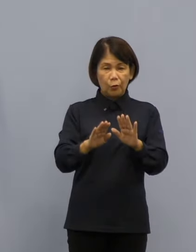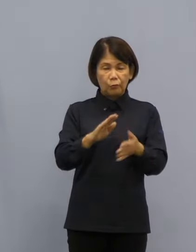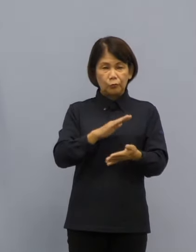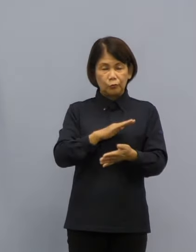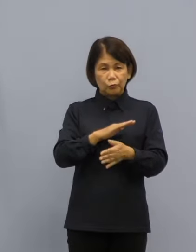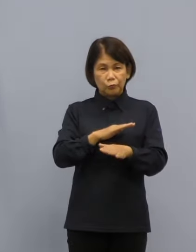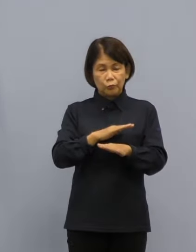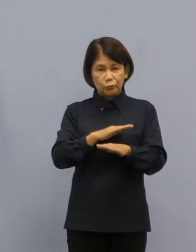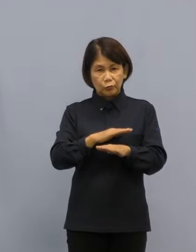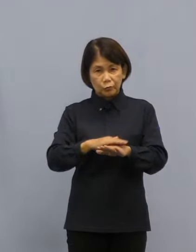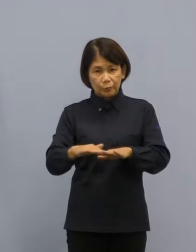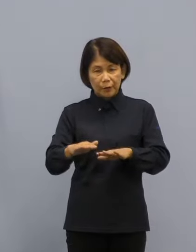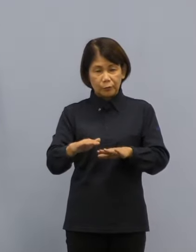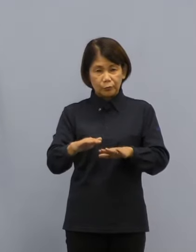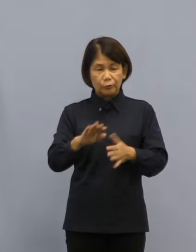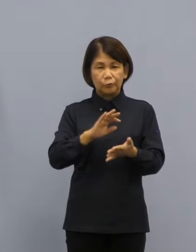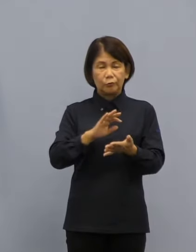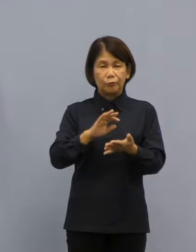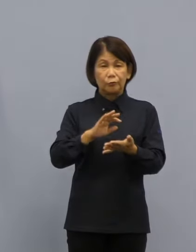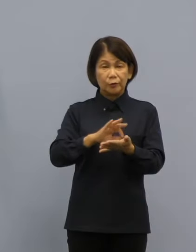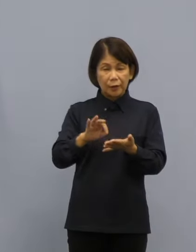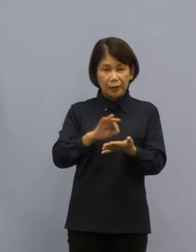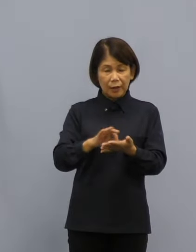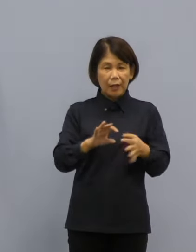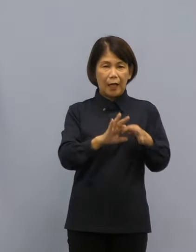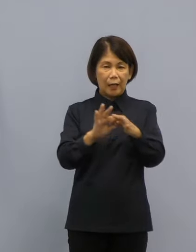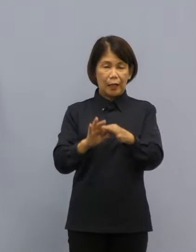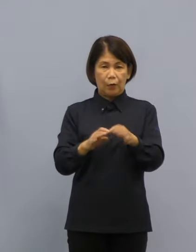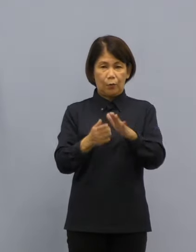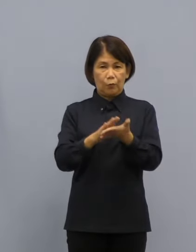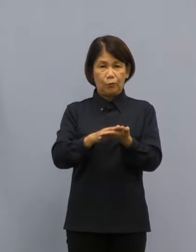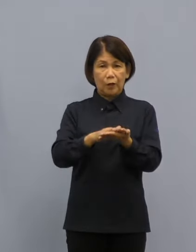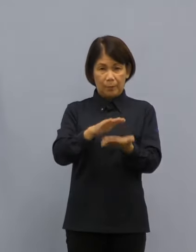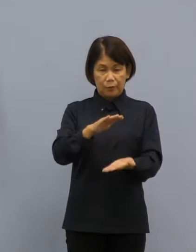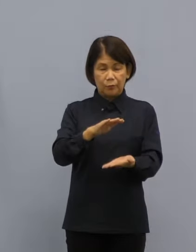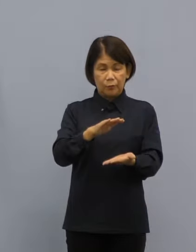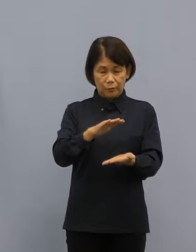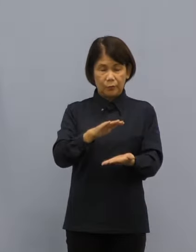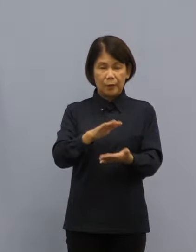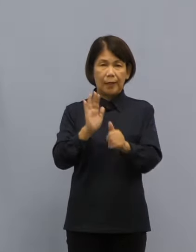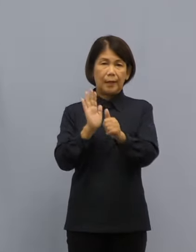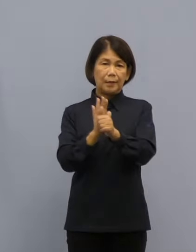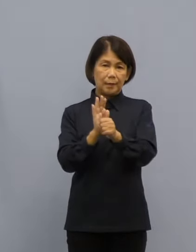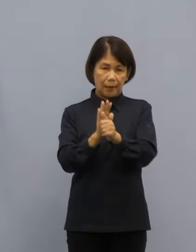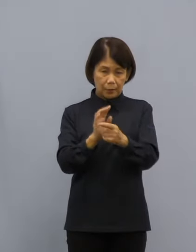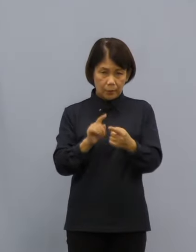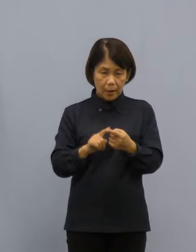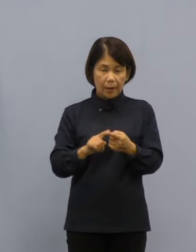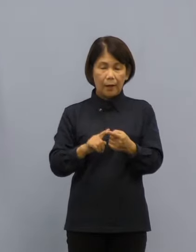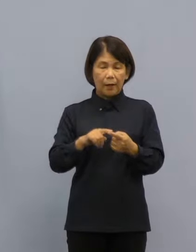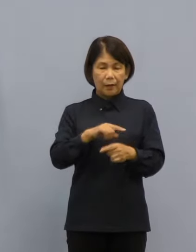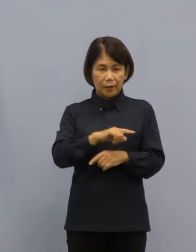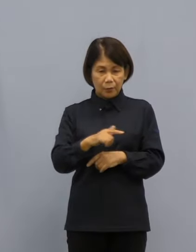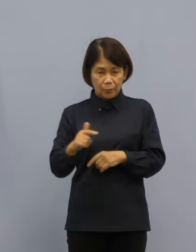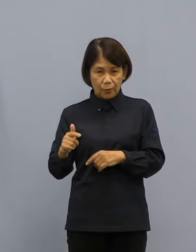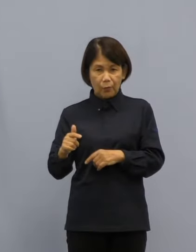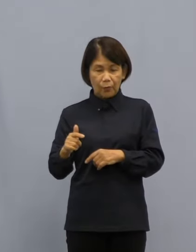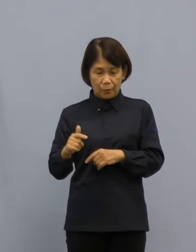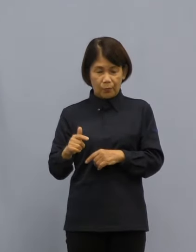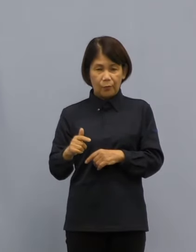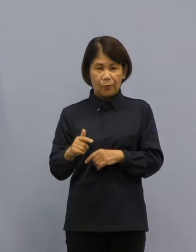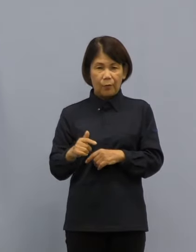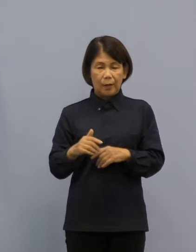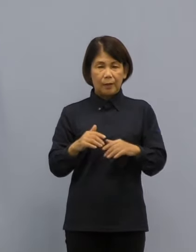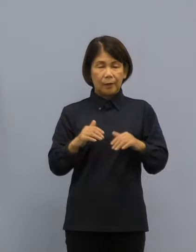めていくっていう視点は重要だと思います。その中で支援とかそういったことは 各論で議論されることだと思いますので